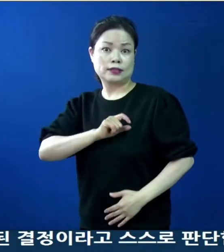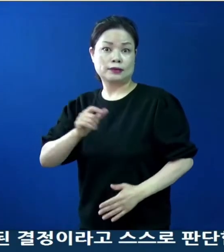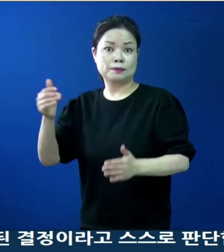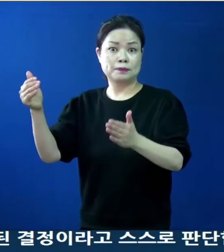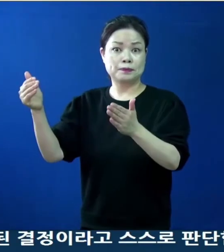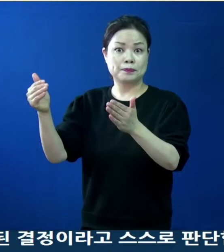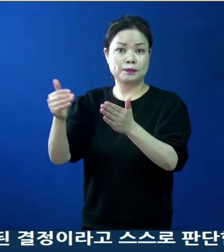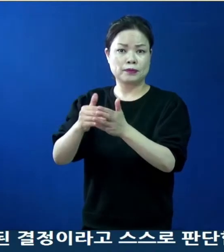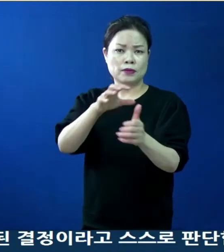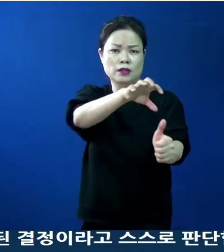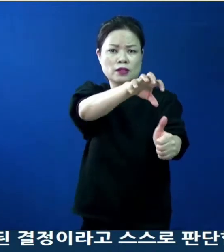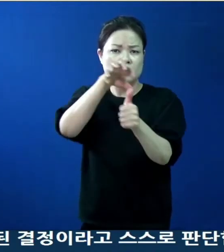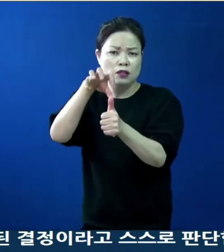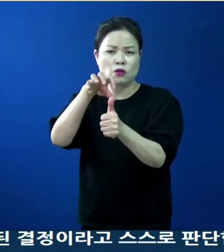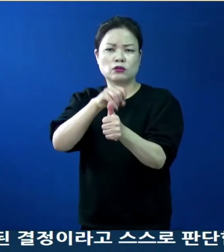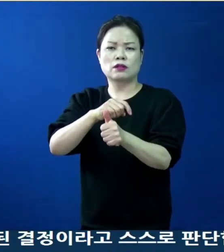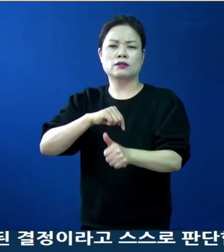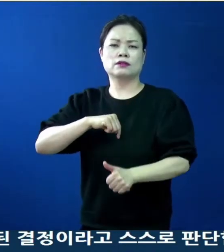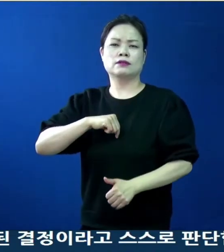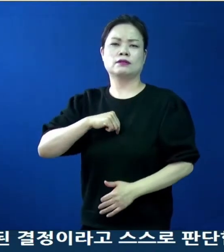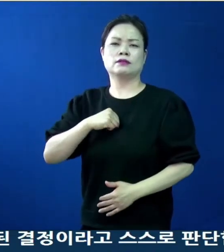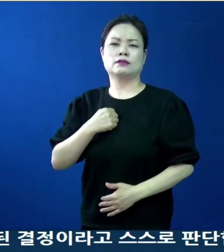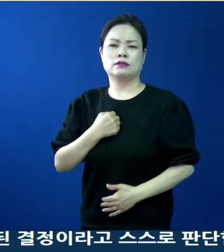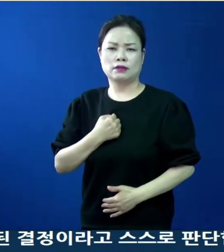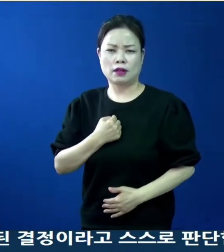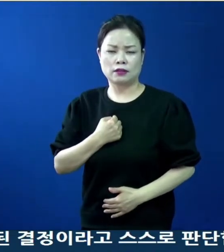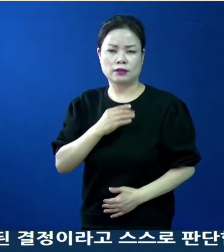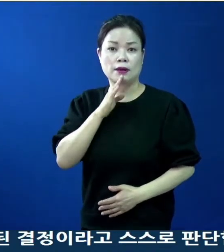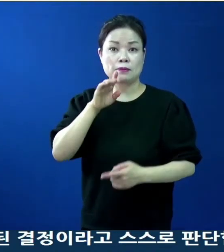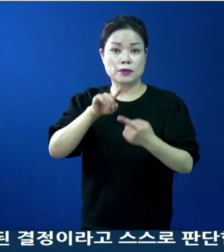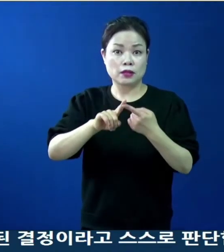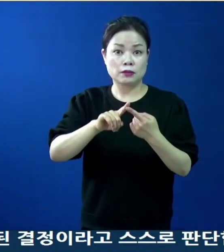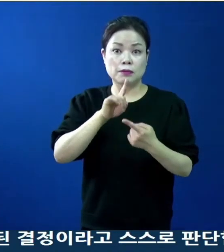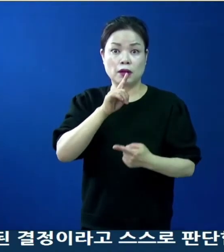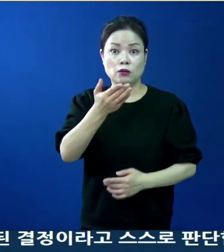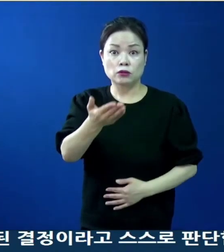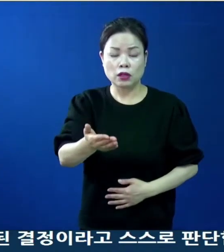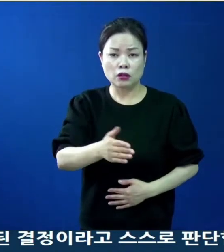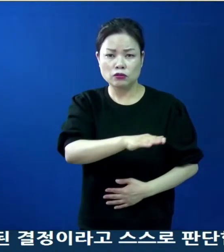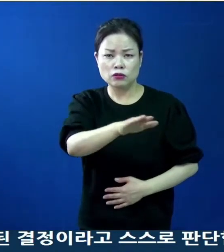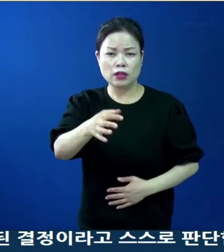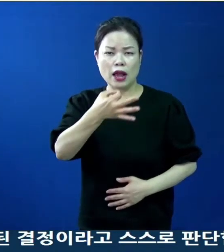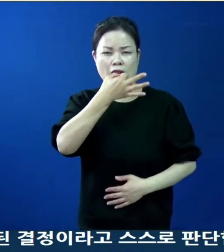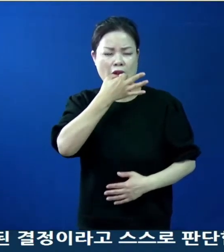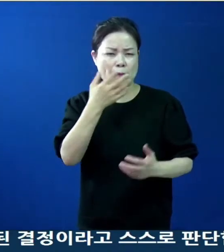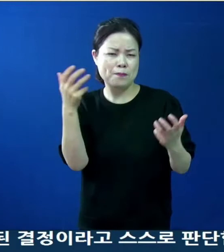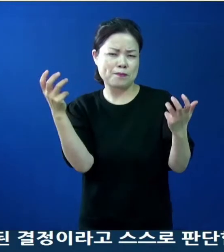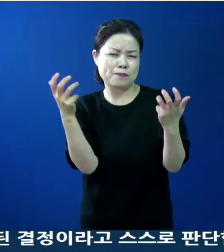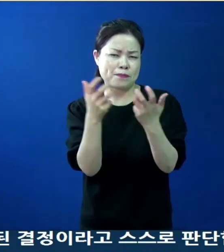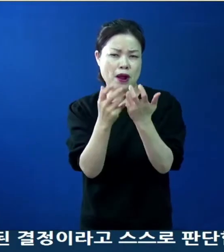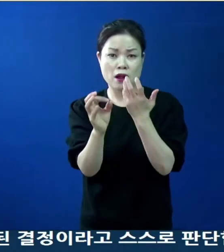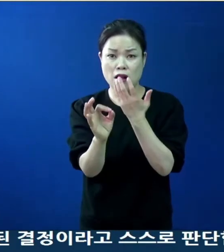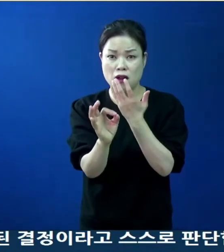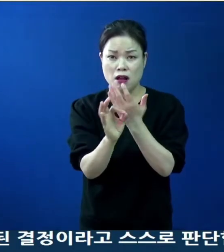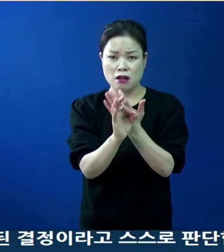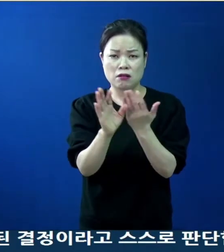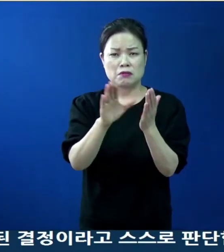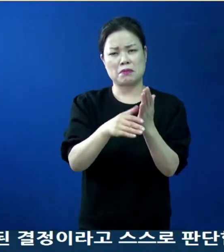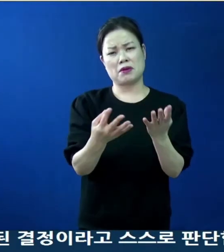이름까지 이용하면서 자기 합리화를 하고 있습니다. 여러분, 흔히 우리가 탐욕이 가득 차면 이런 경우 많이 보는 것